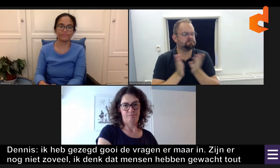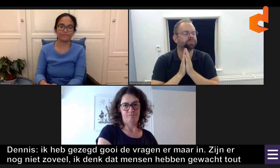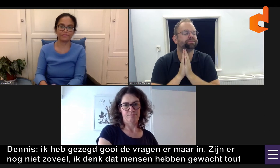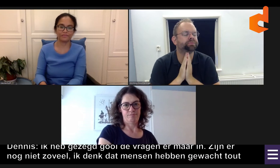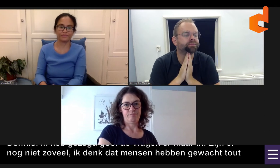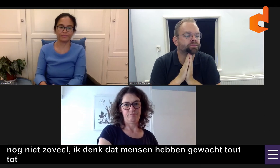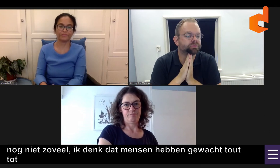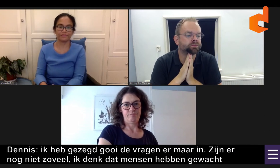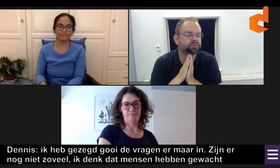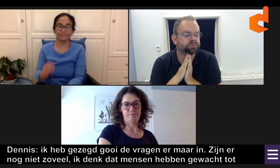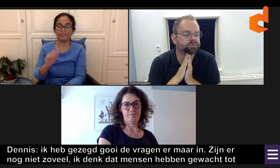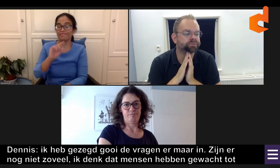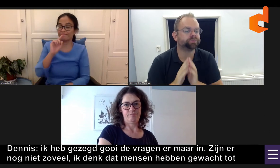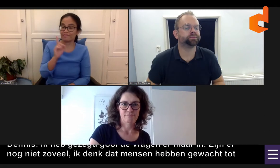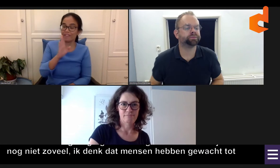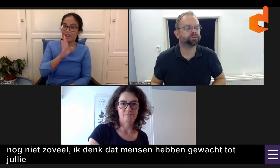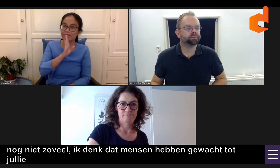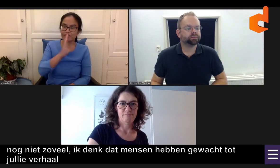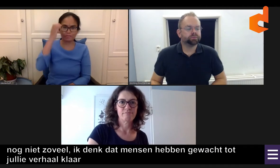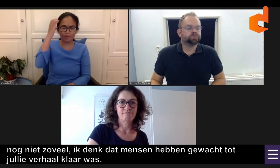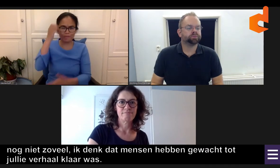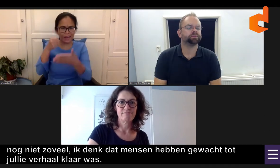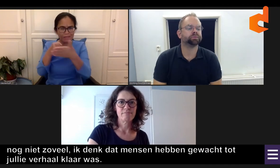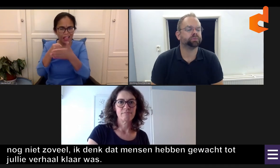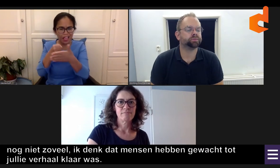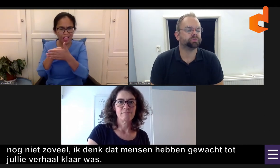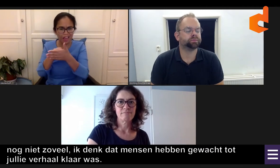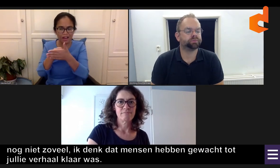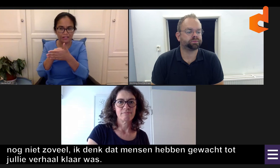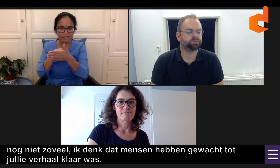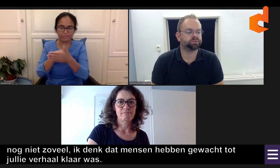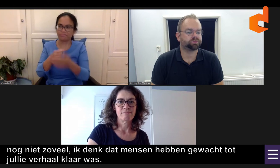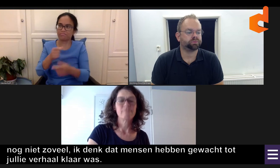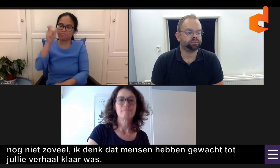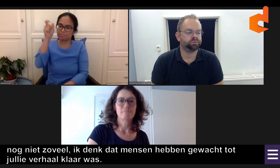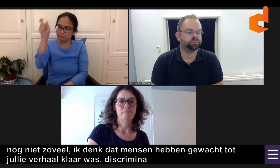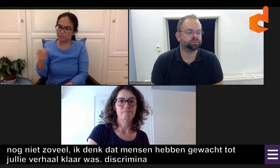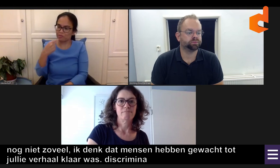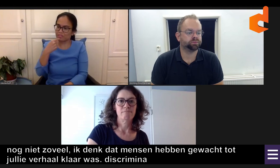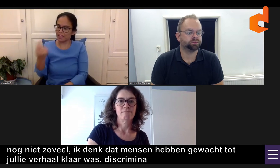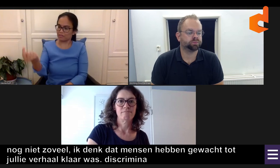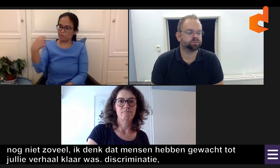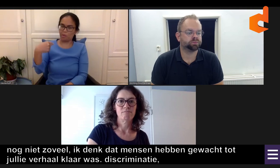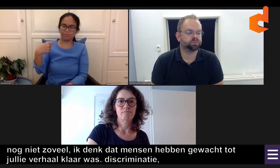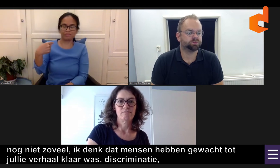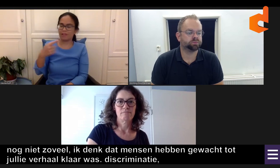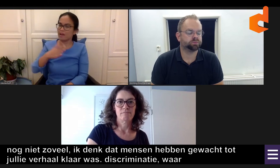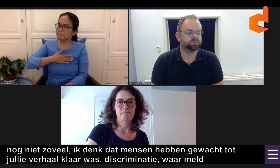Een vraag die je bijvoorbeeld kan hebben, waar je het over had, even over discriminatie. Waar meld je dat dan? Nou, zodra je